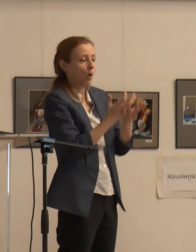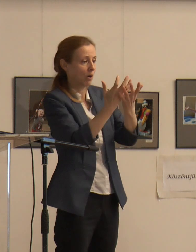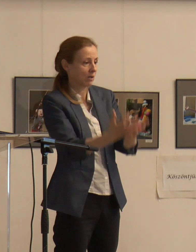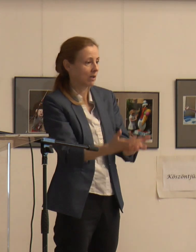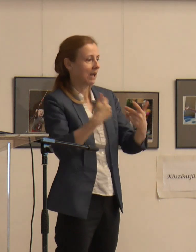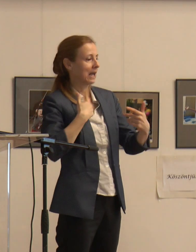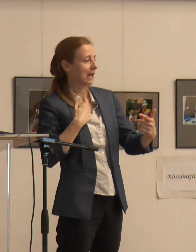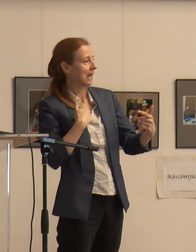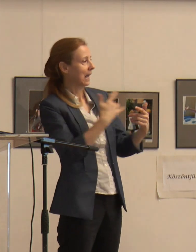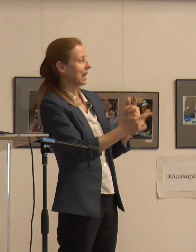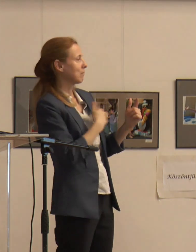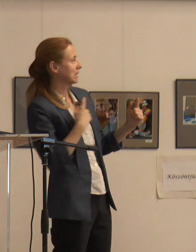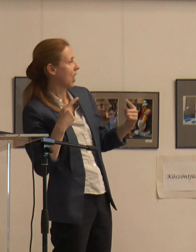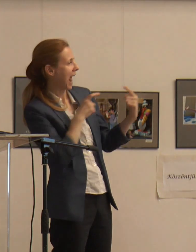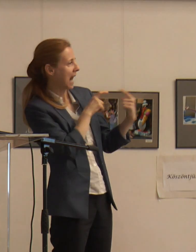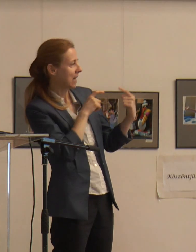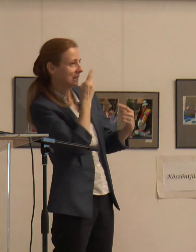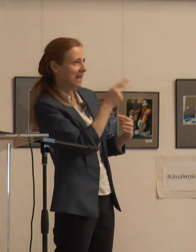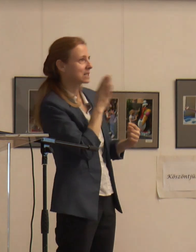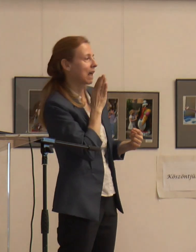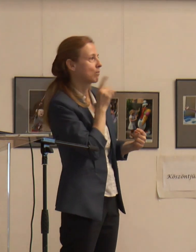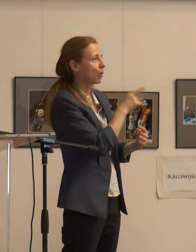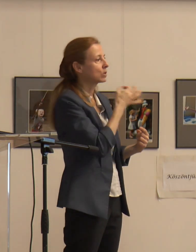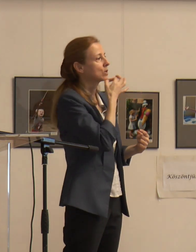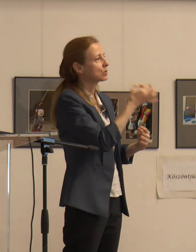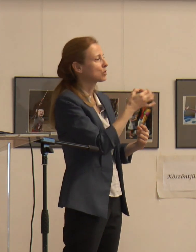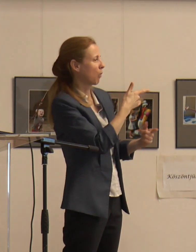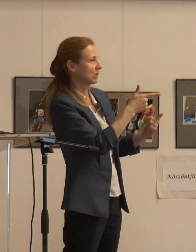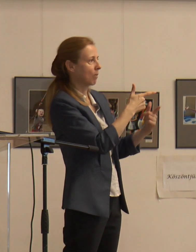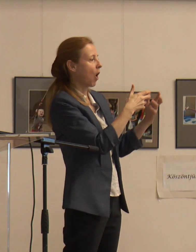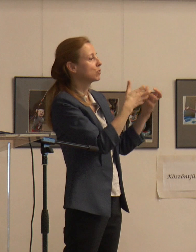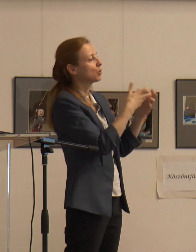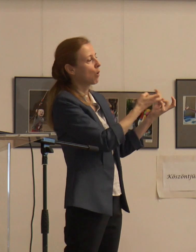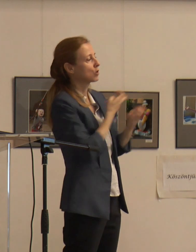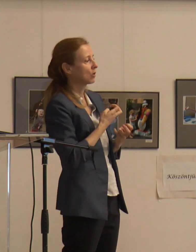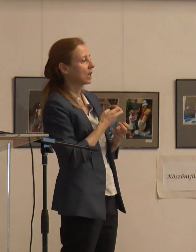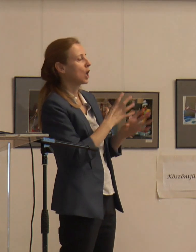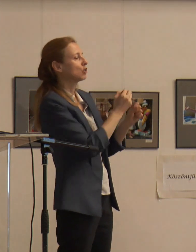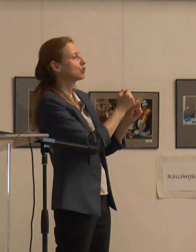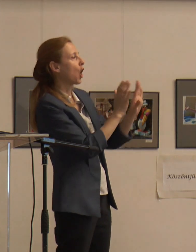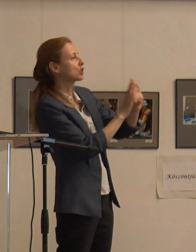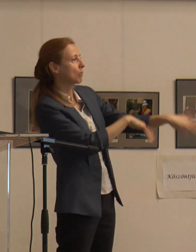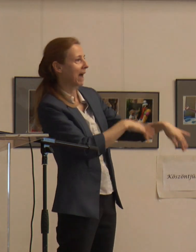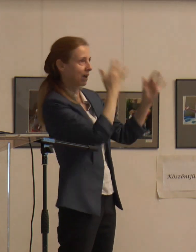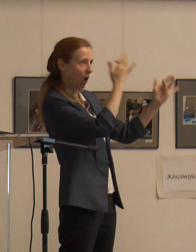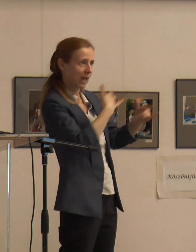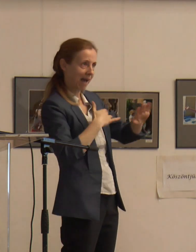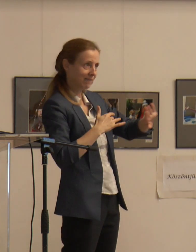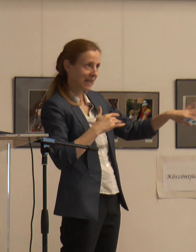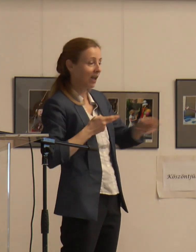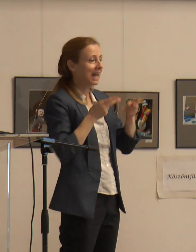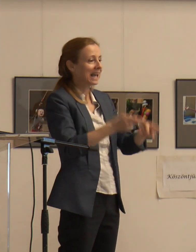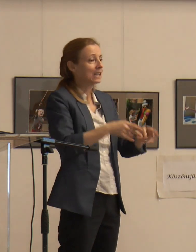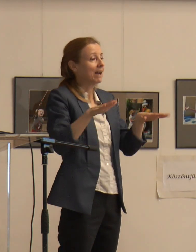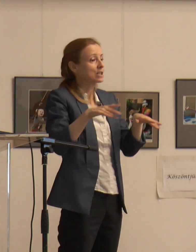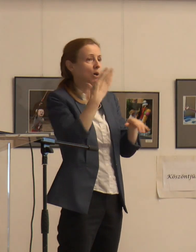Én ellenségemből néztem a dőzt, és szólék a gyümölcsök hozott. Tartsd meg ajándékor, ha kedvenc maradom,